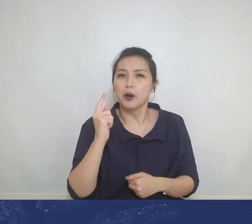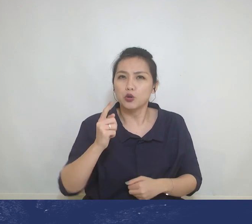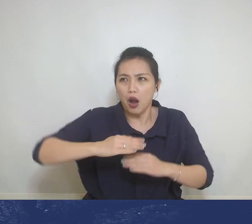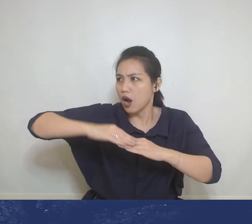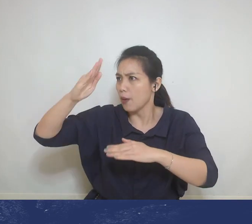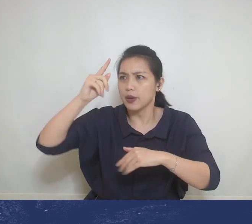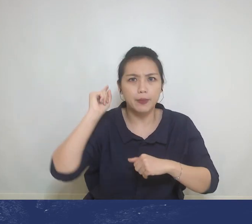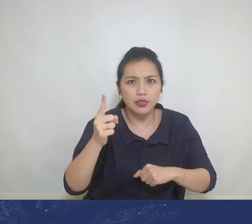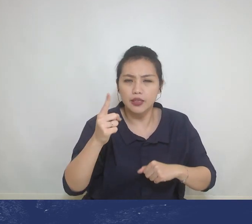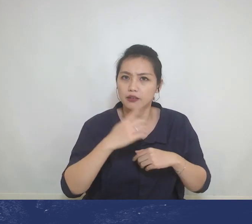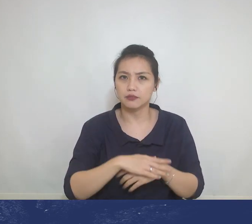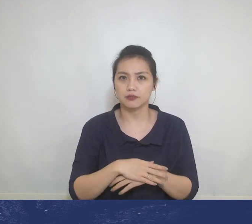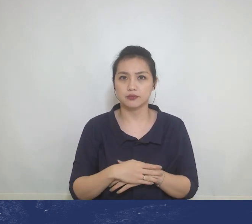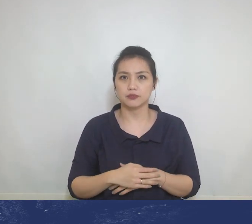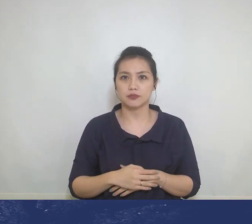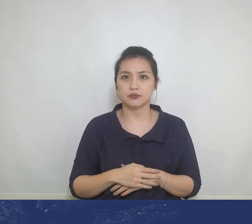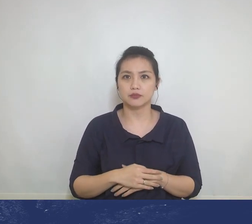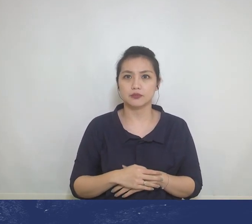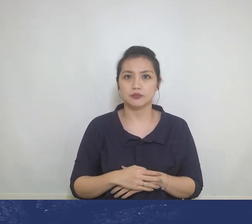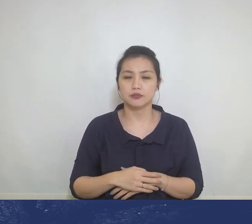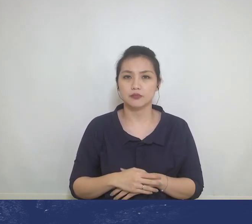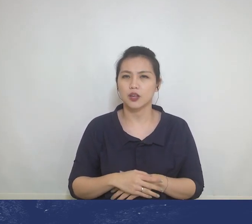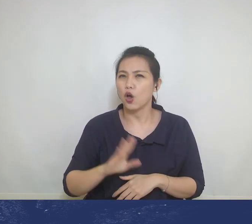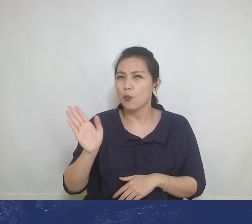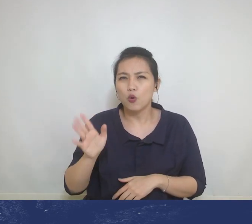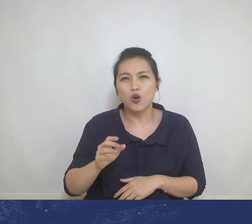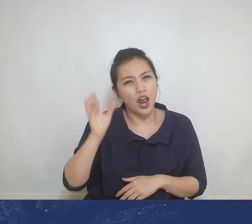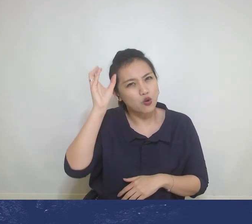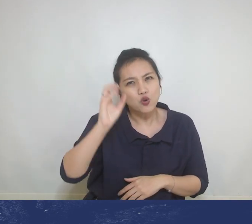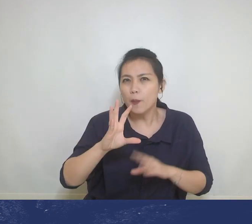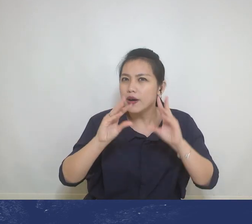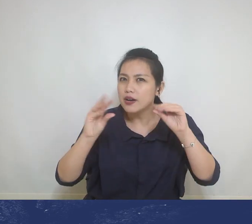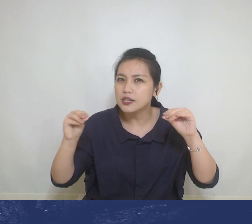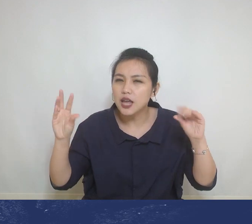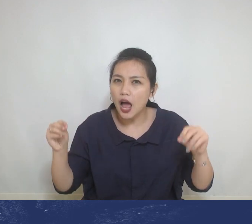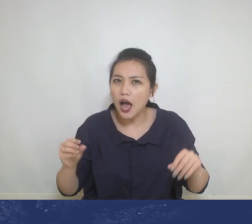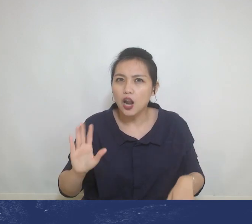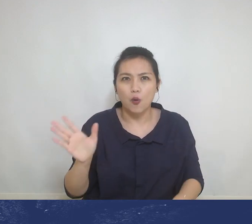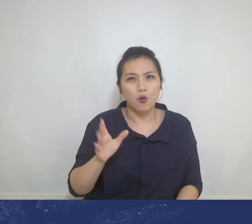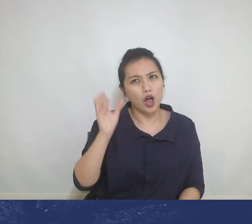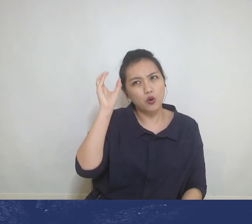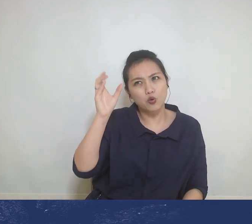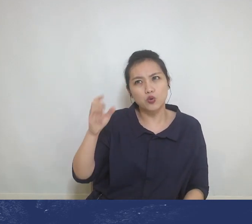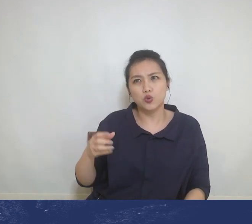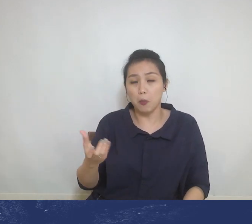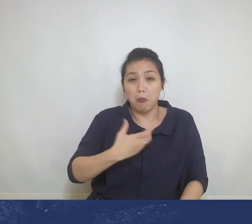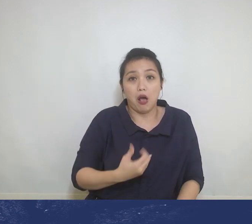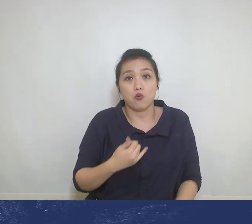akan menukar nama kita yang tertulis di dalam kitab kehidupan cuman demi omset kita naik? Cuman demi toko